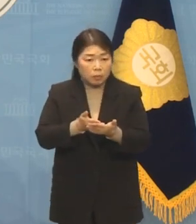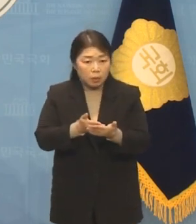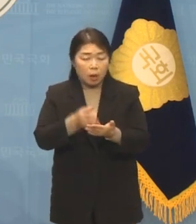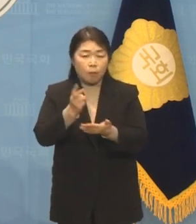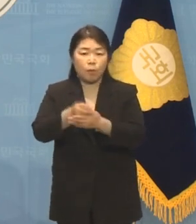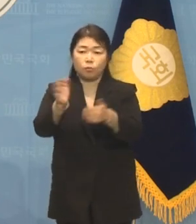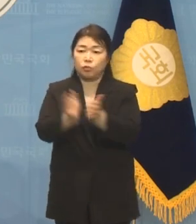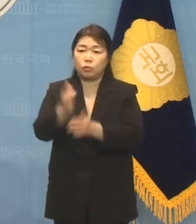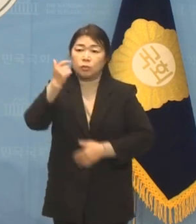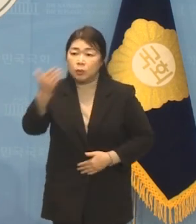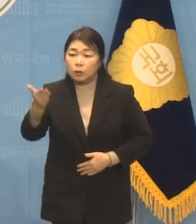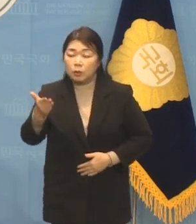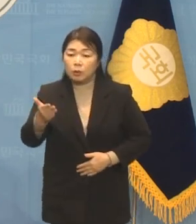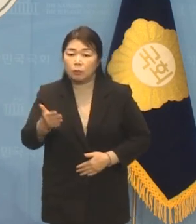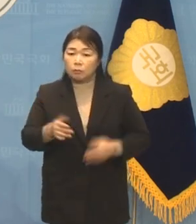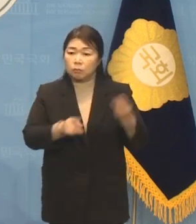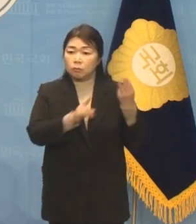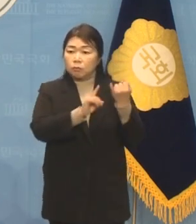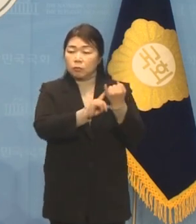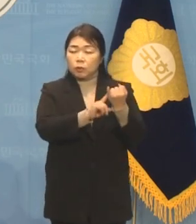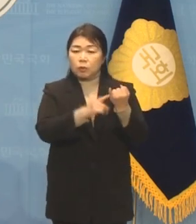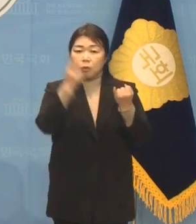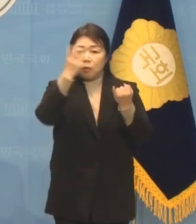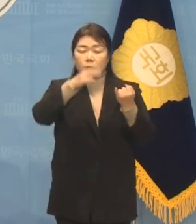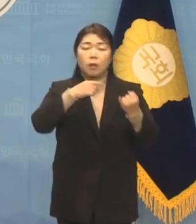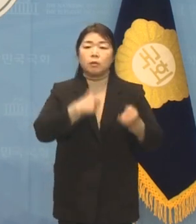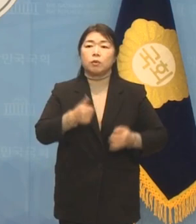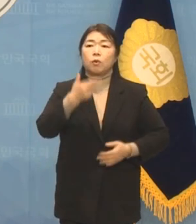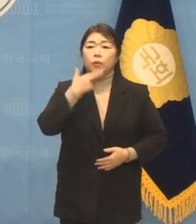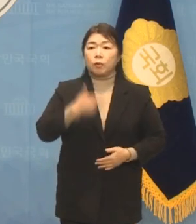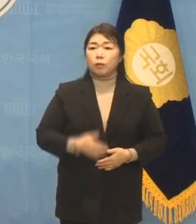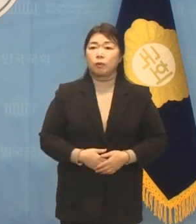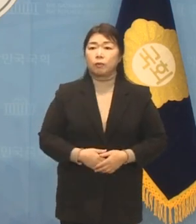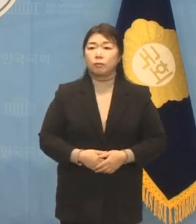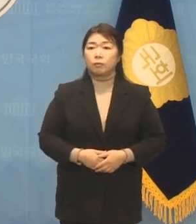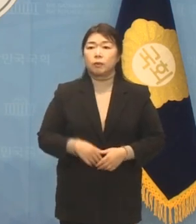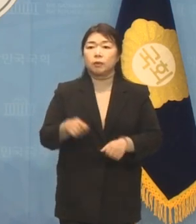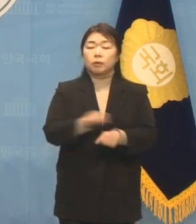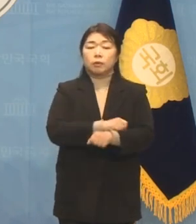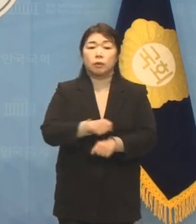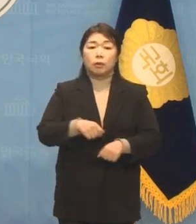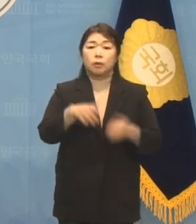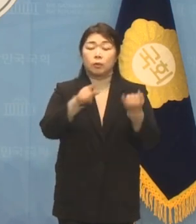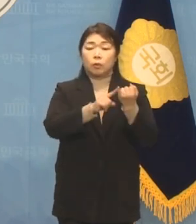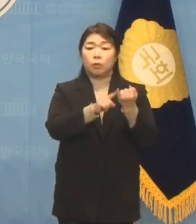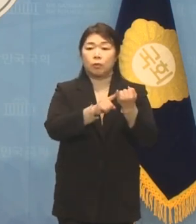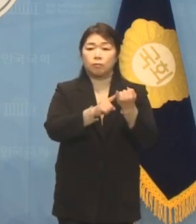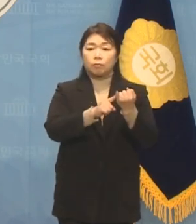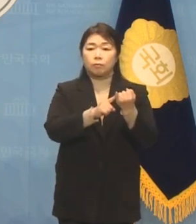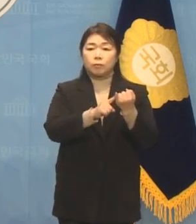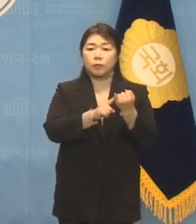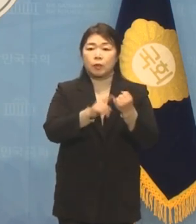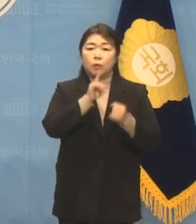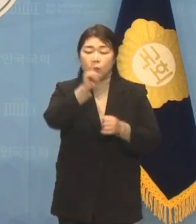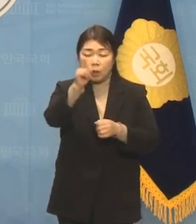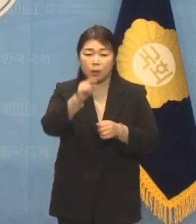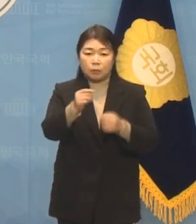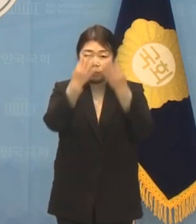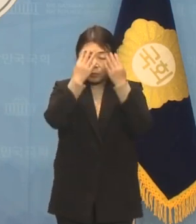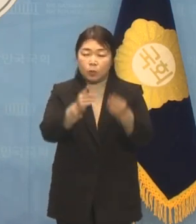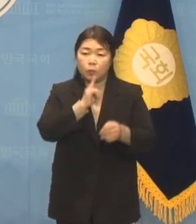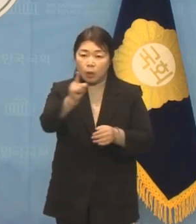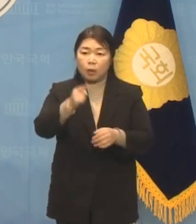대통령 장모 최은순 씨의 가석방 추진을 검토한 적이 없고 특히 최 씨가 가석방을 신청한 사실도